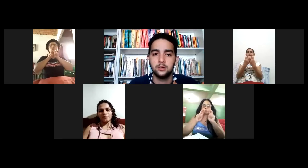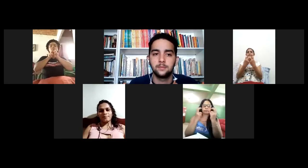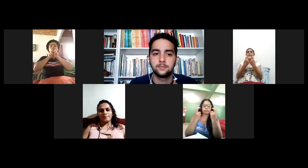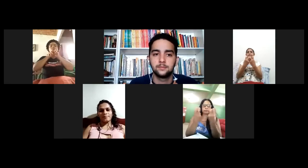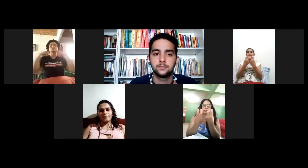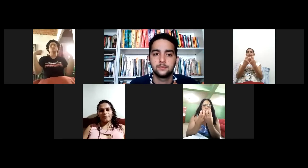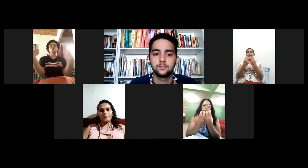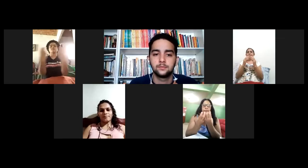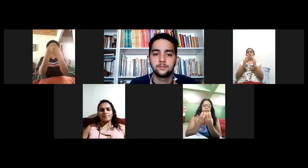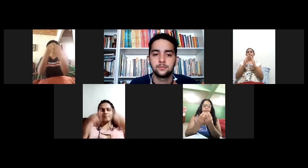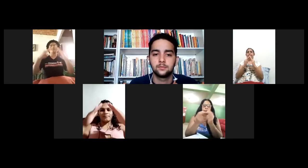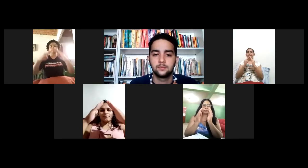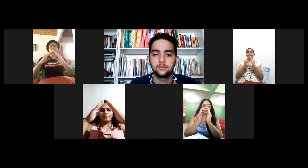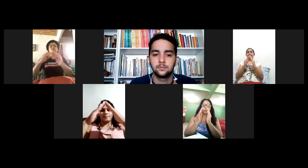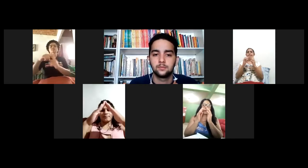igreja,